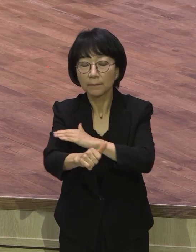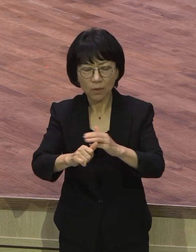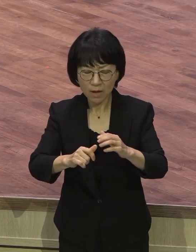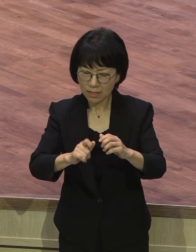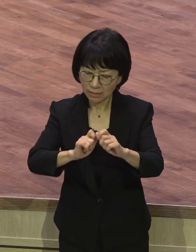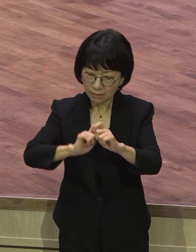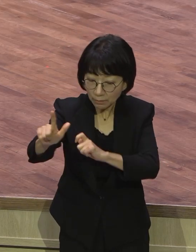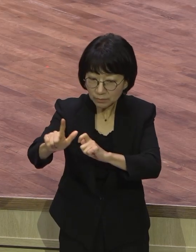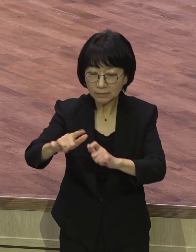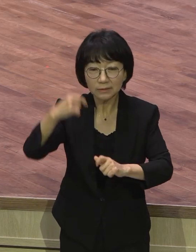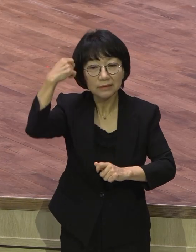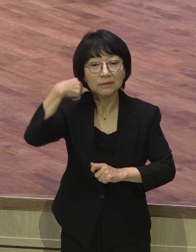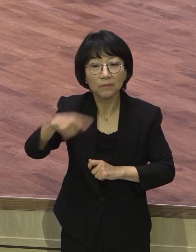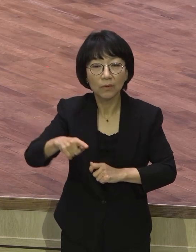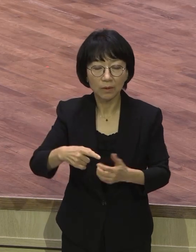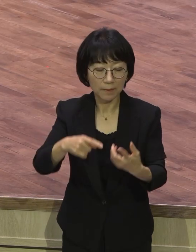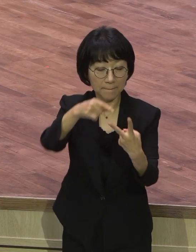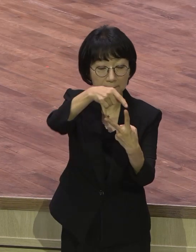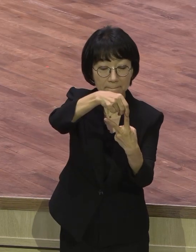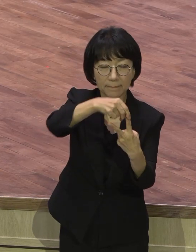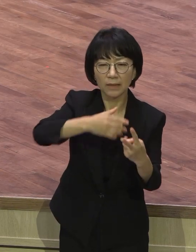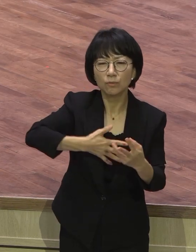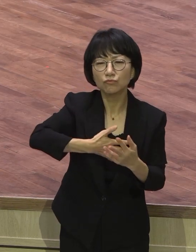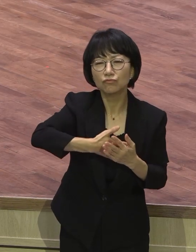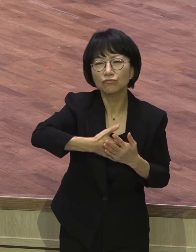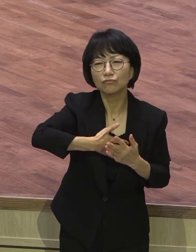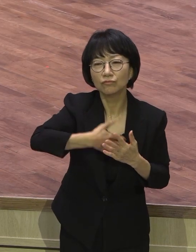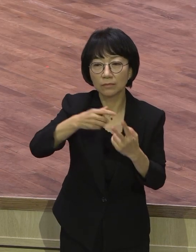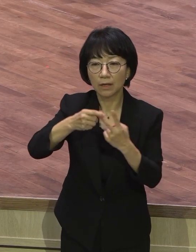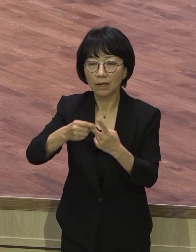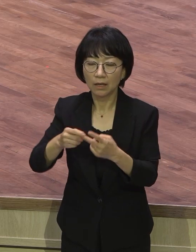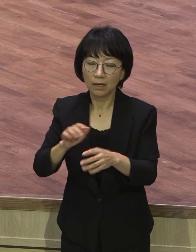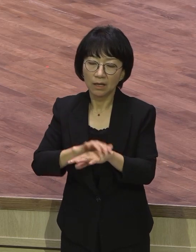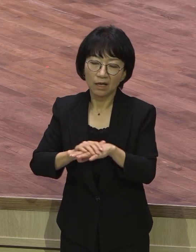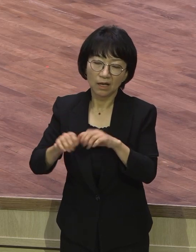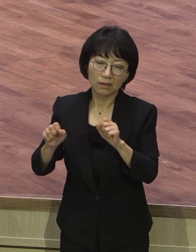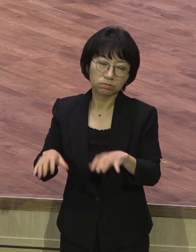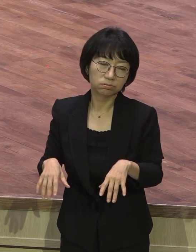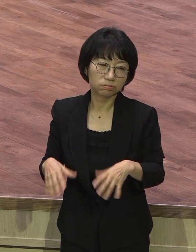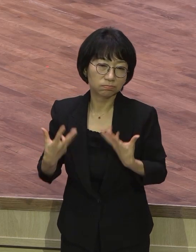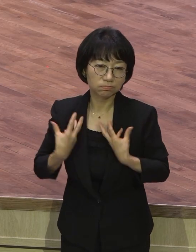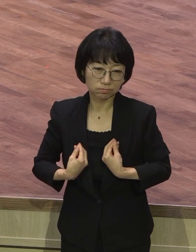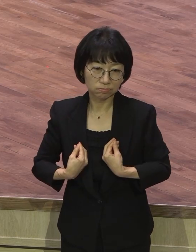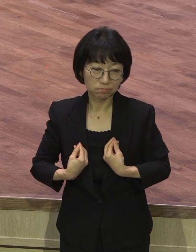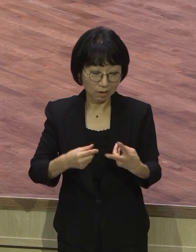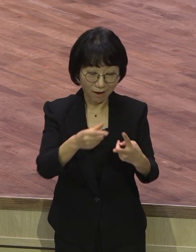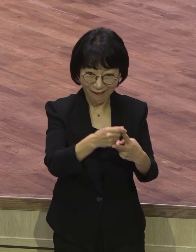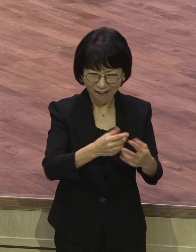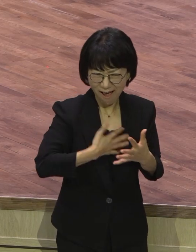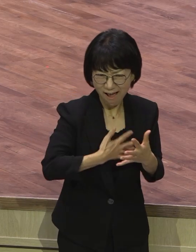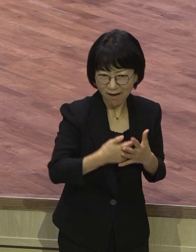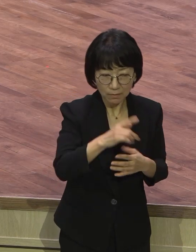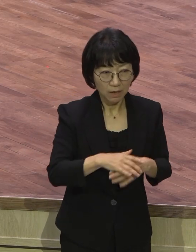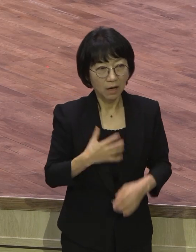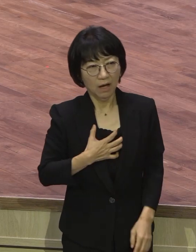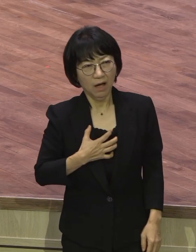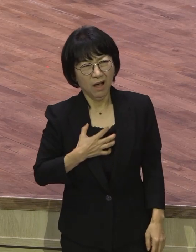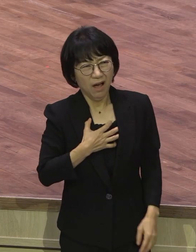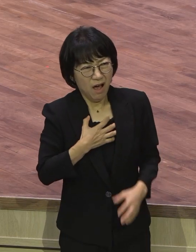그랬어요. 불안과 공허. 불안이란 말은 두려움, 무서움, 염려, 걱정